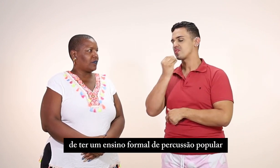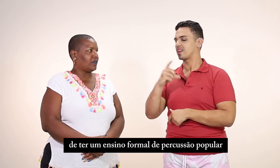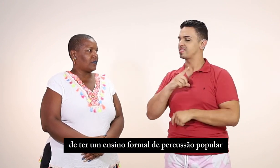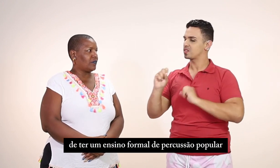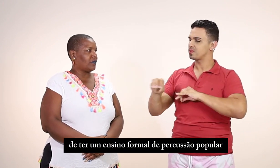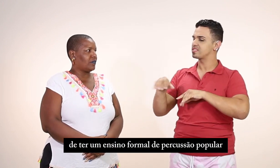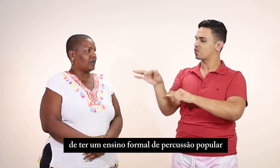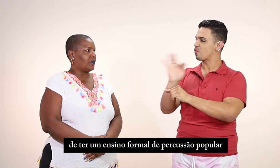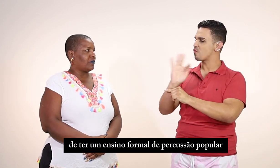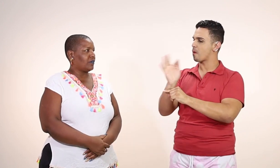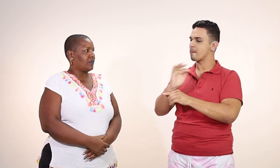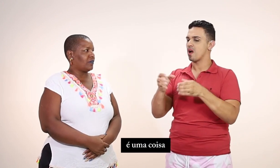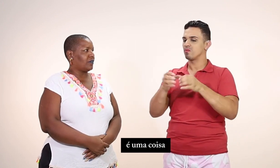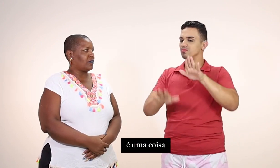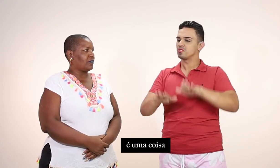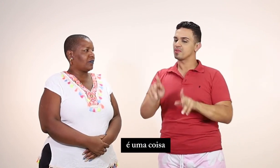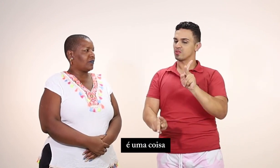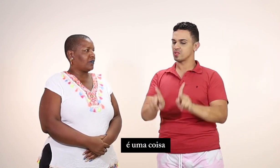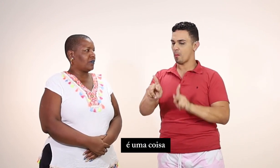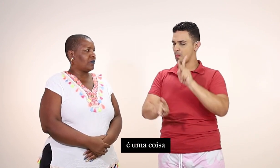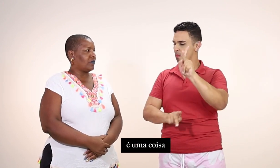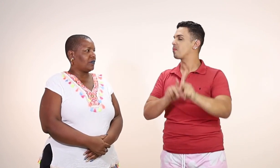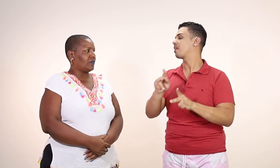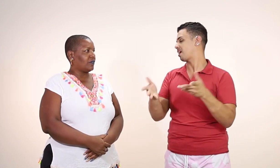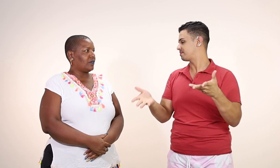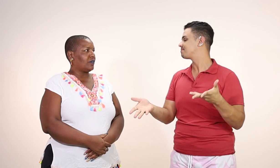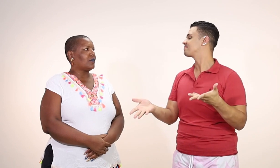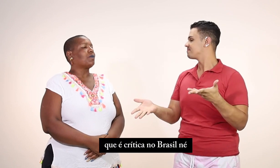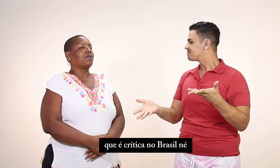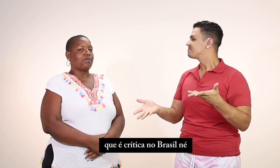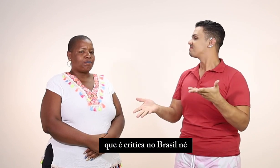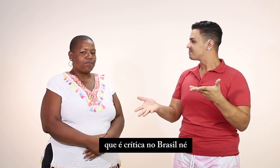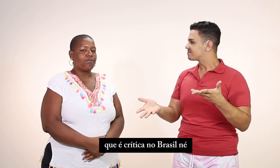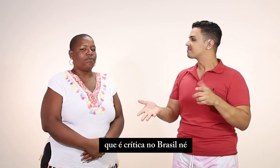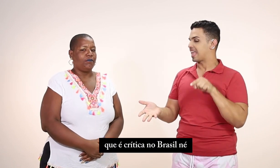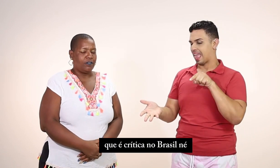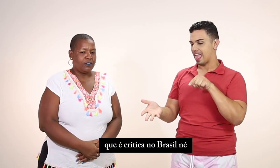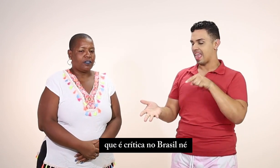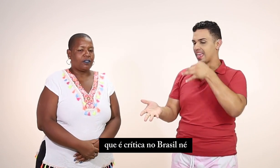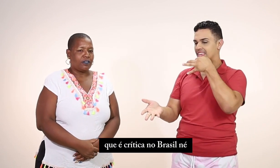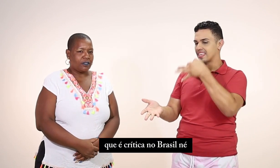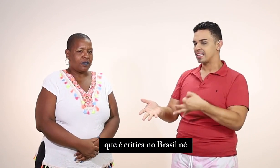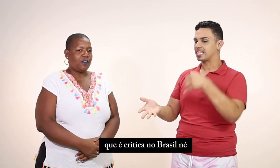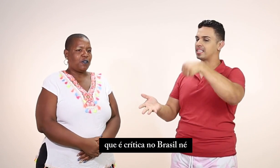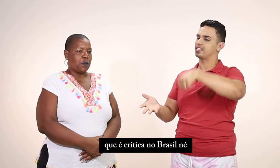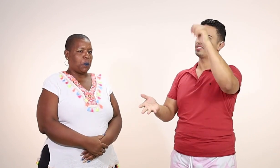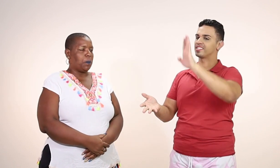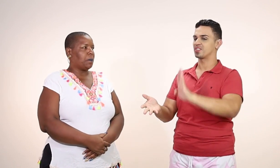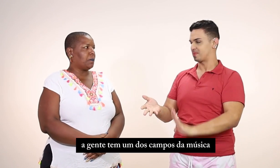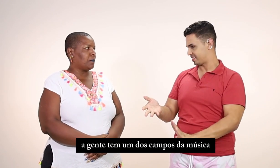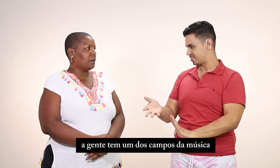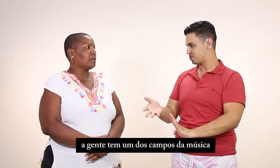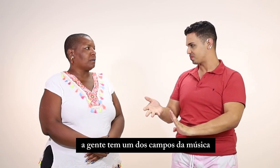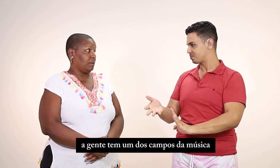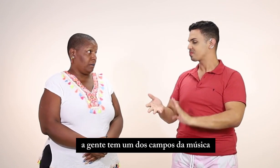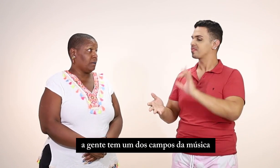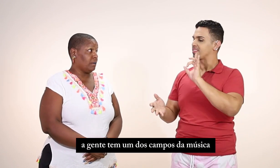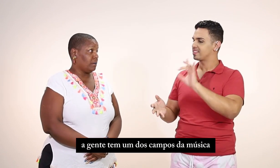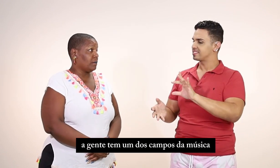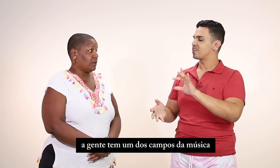percussão popular. É uma coisa que é crítica no Brasil, né? A gente tem um Com dos campos da certeza.